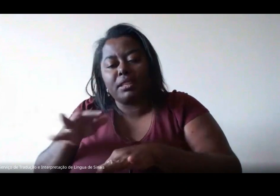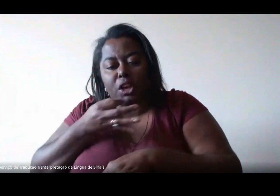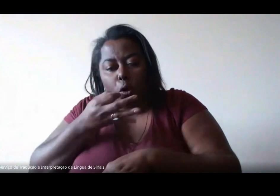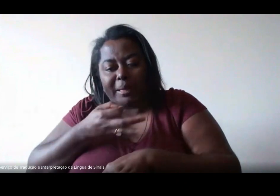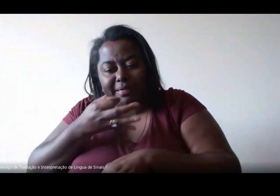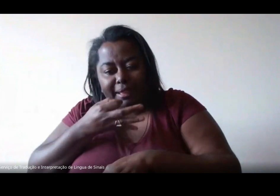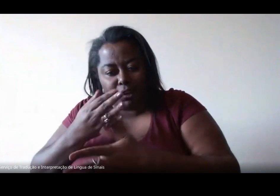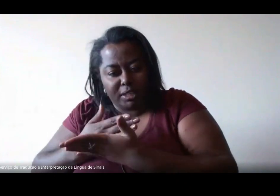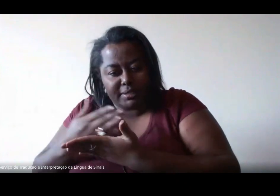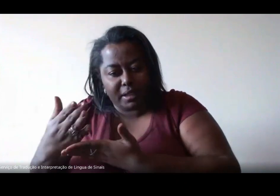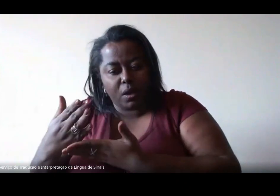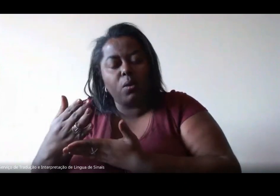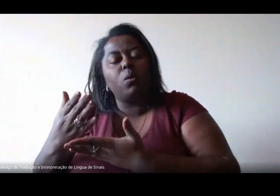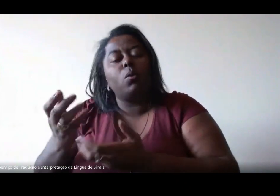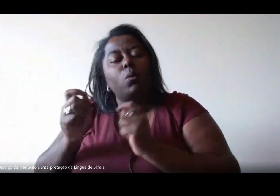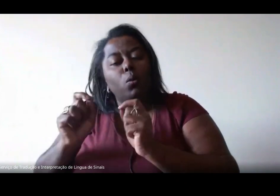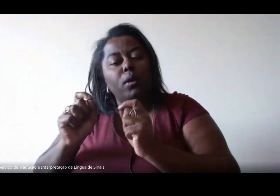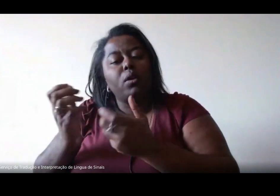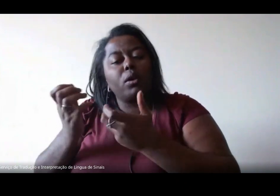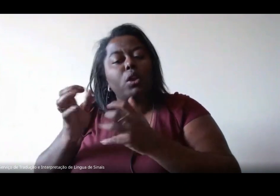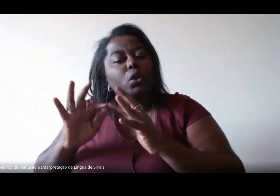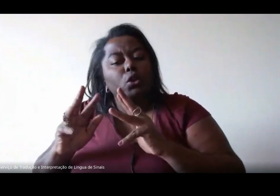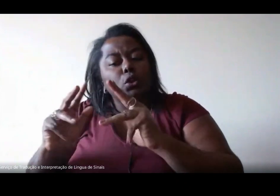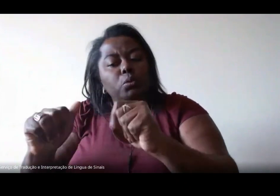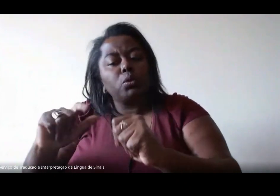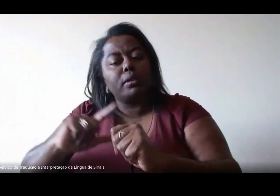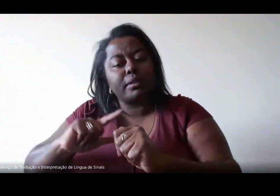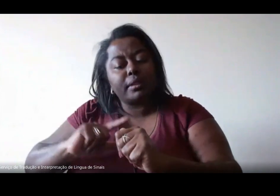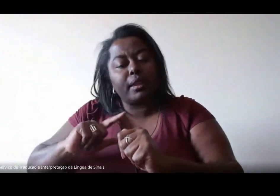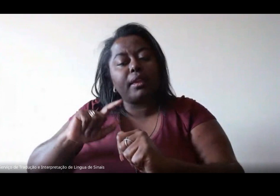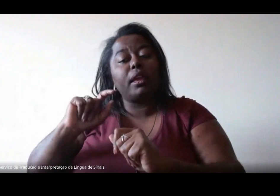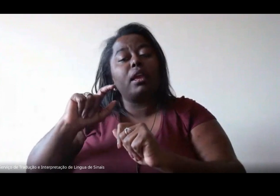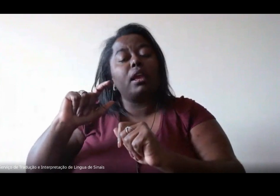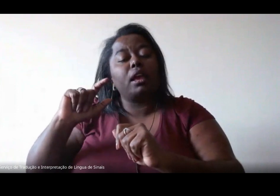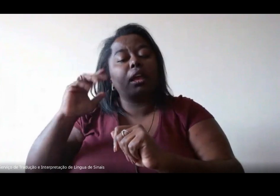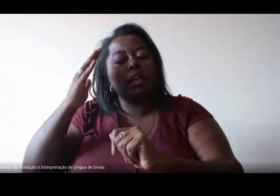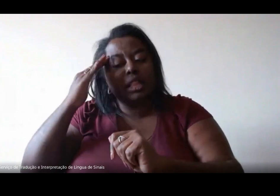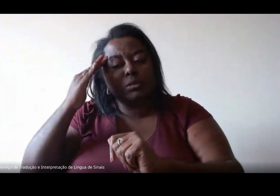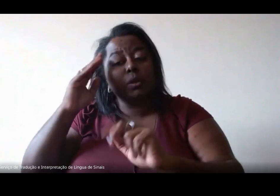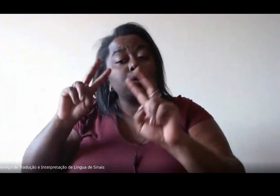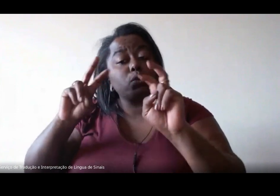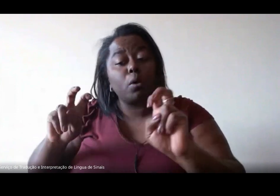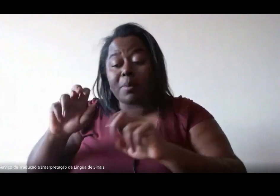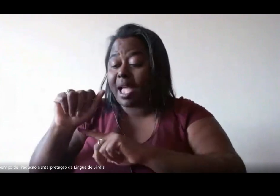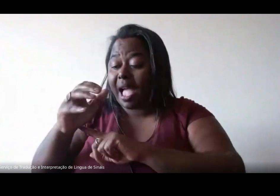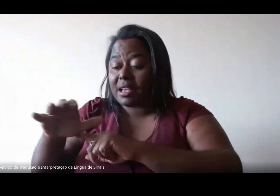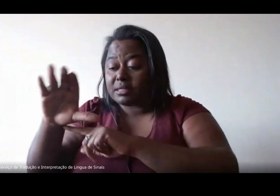eu quero que todo mundo tenha presente a diferença entre as ações solidárias e as